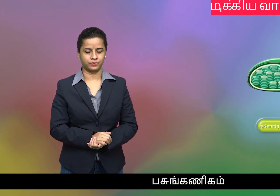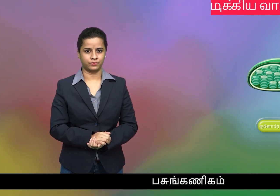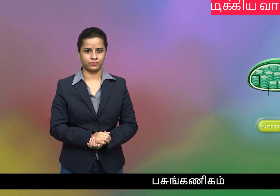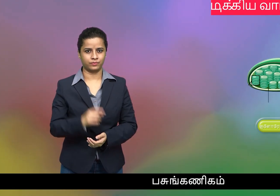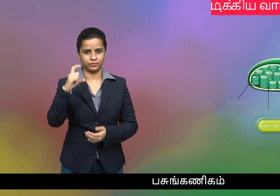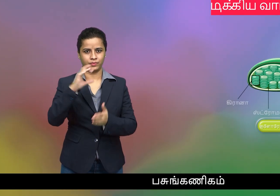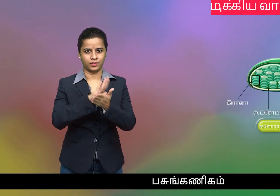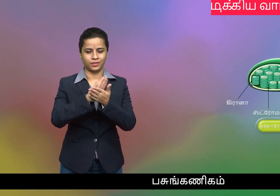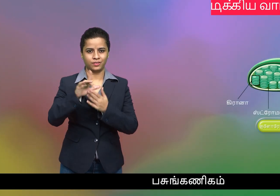பசுங்கணிகம்,